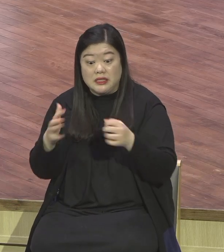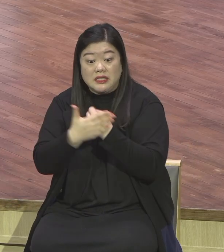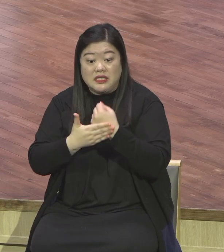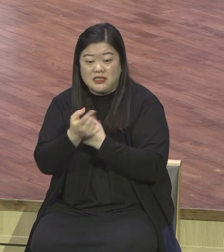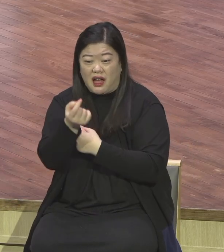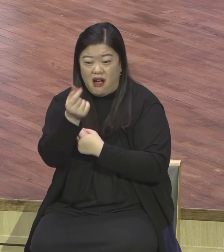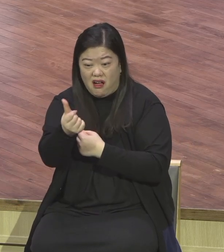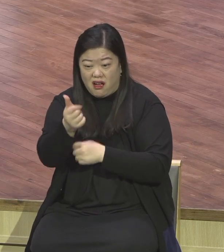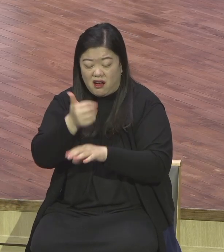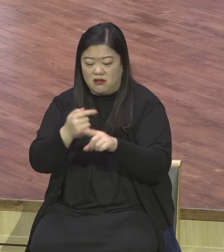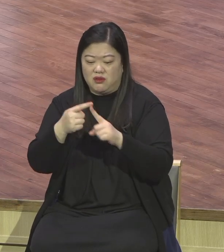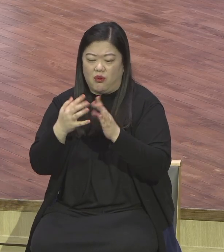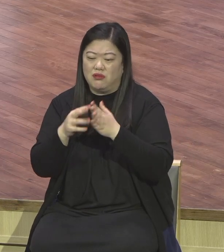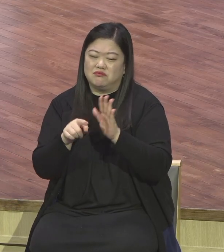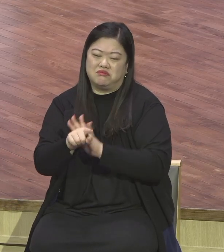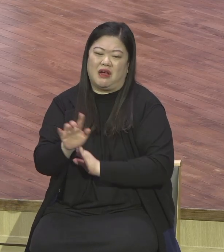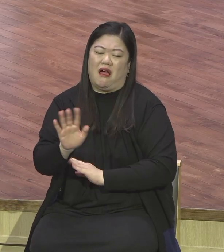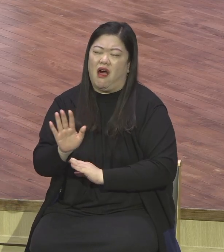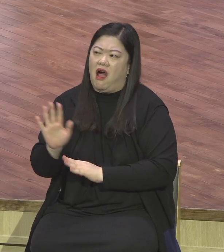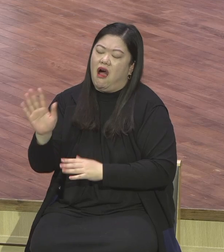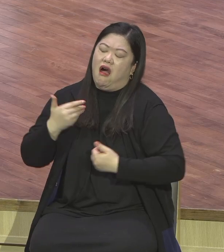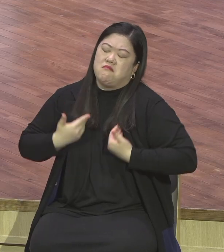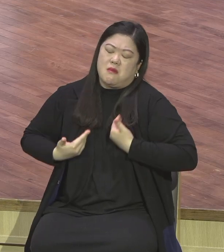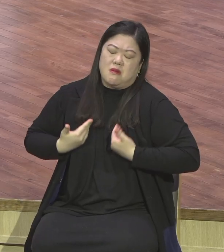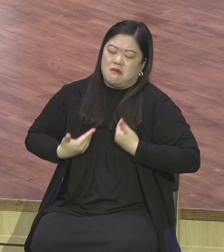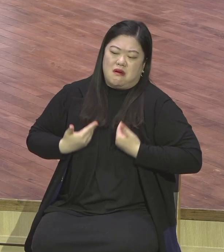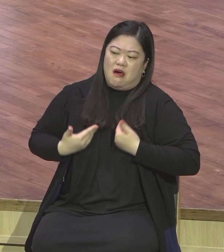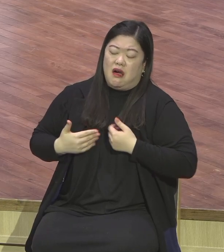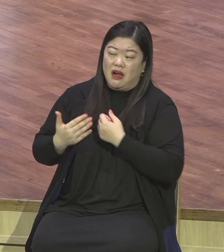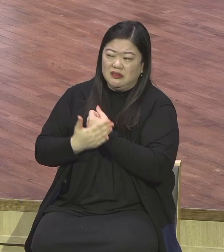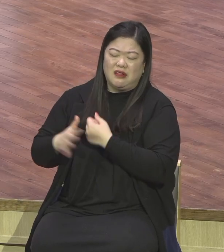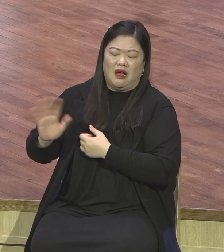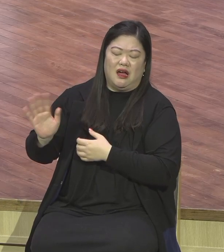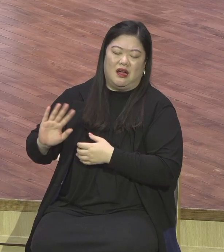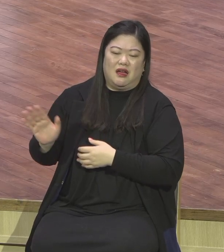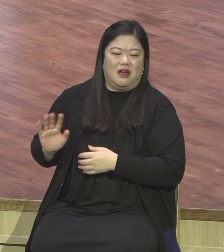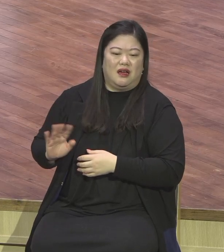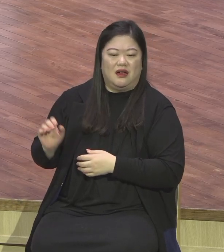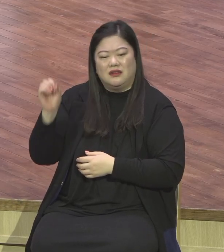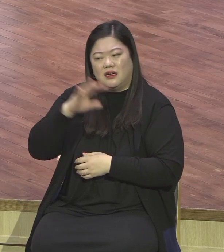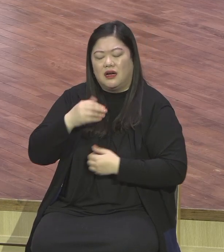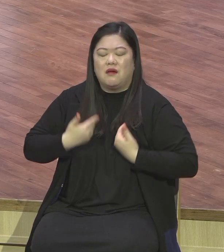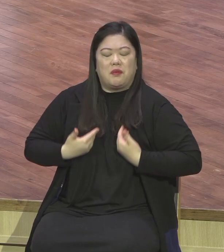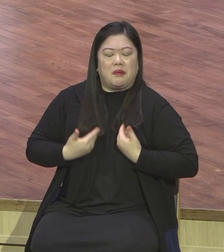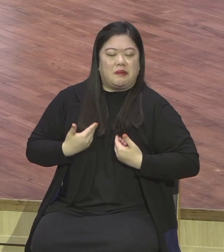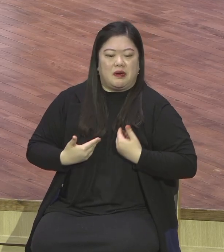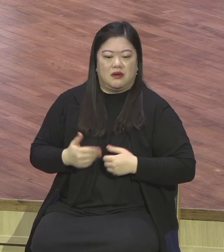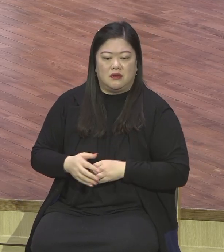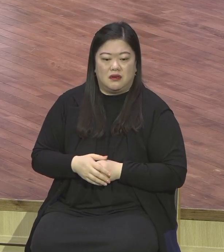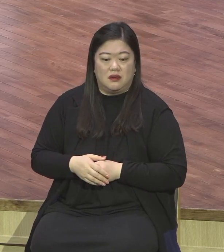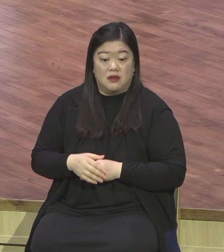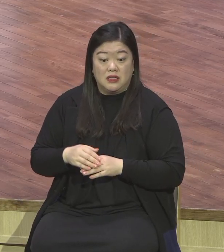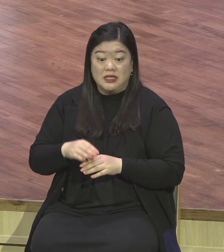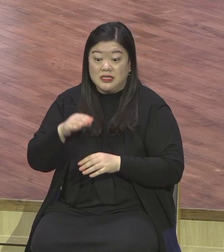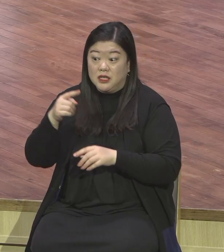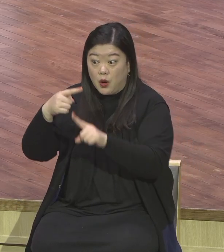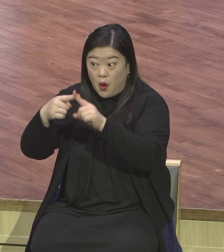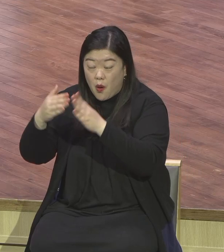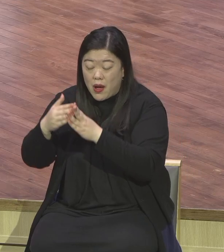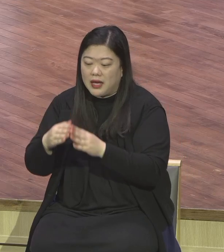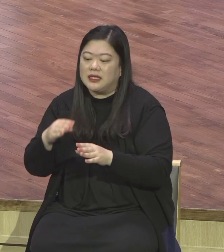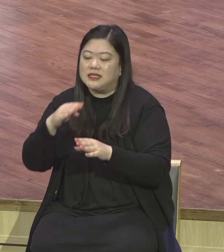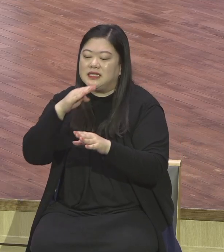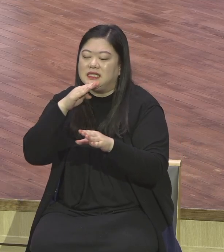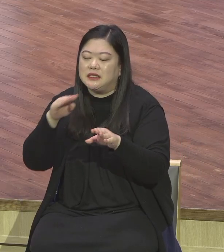못 받는데 교회를 왜 나갑니까 피어나고 바쁜데 살아갈수록 일주일에 한 분 어떤 분 교회만 왔다 갔다 왔다